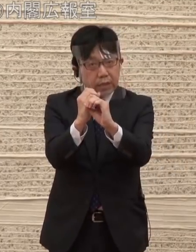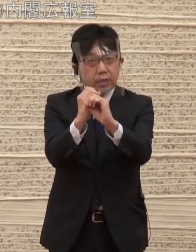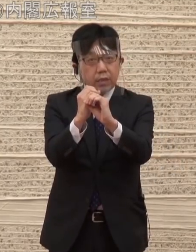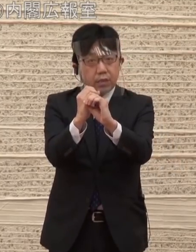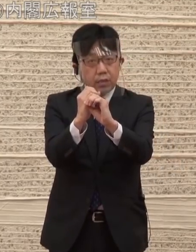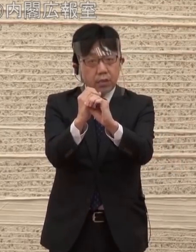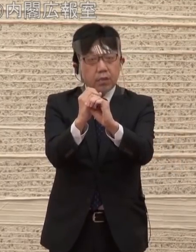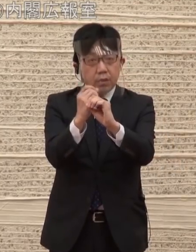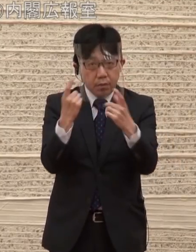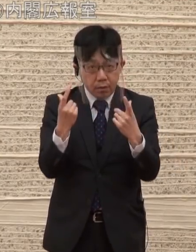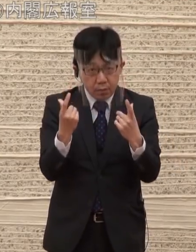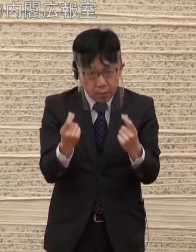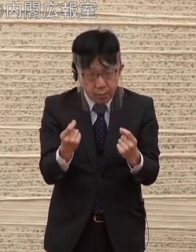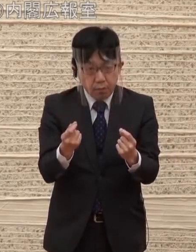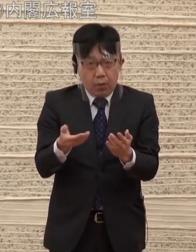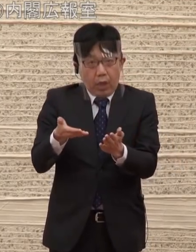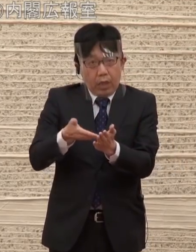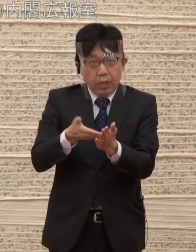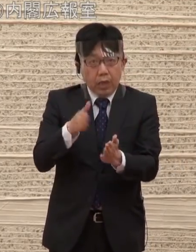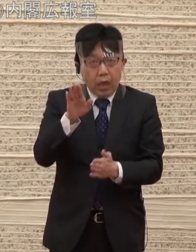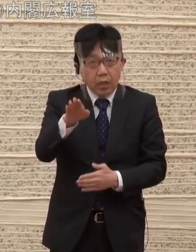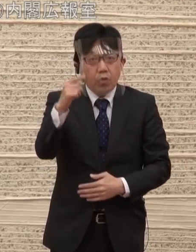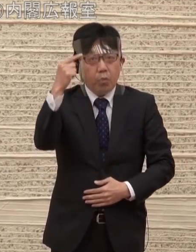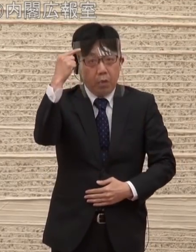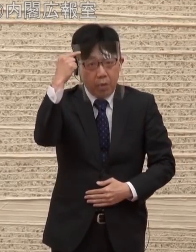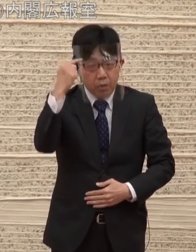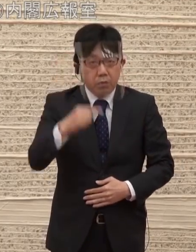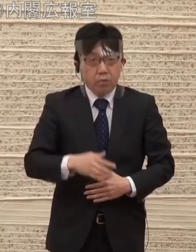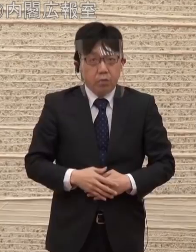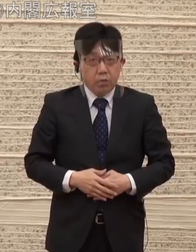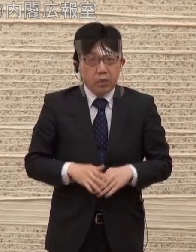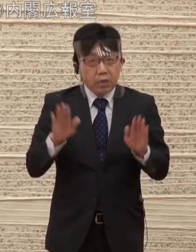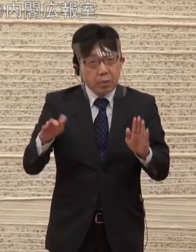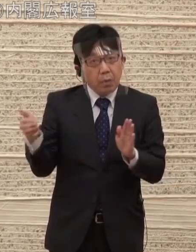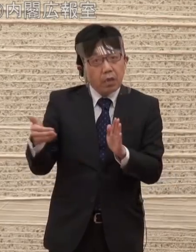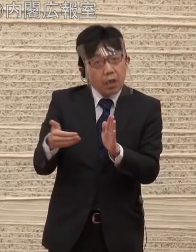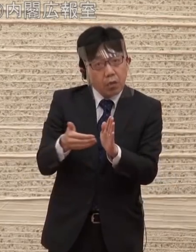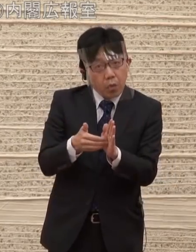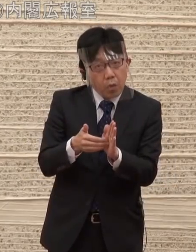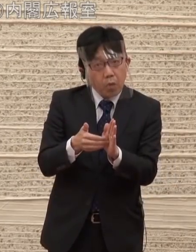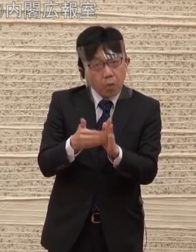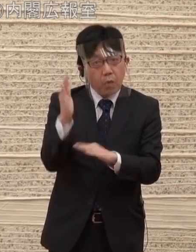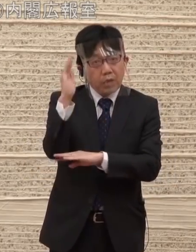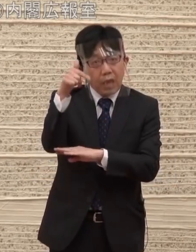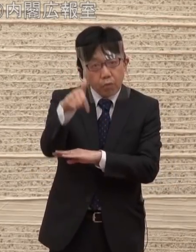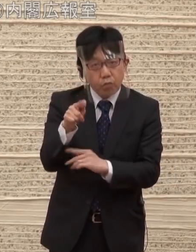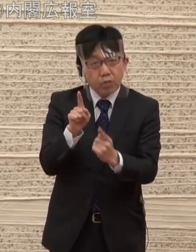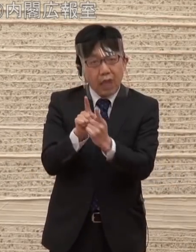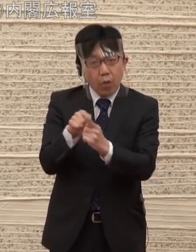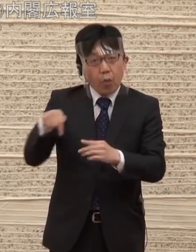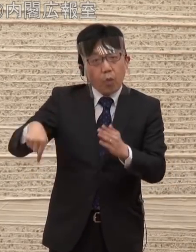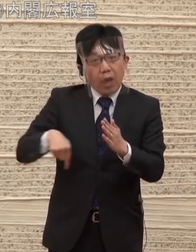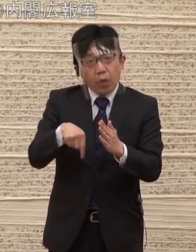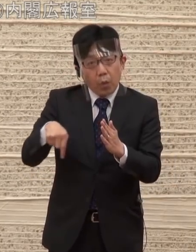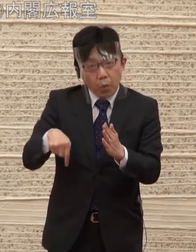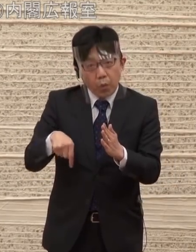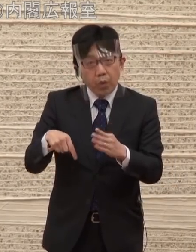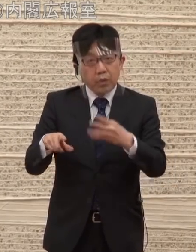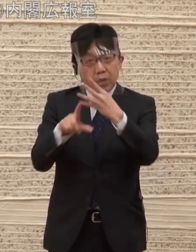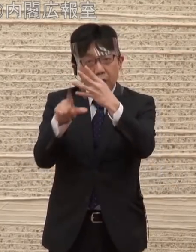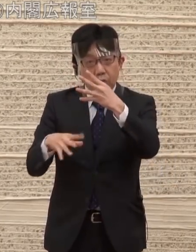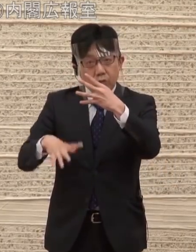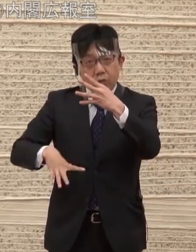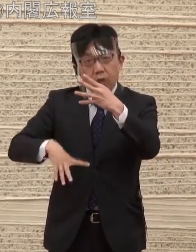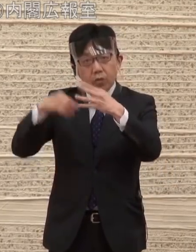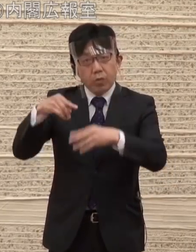置かれてあのお話しされたと思うんですが私はですねこれまでの政府対応についてお尋ねしたいと思います4月上旬にですね